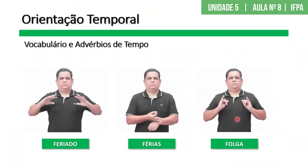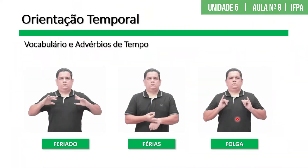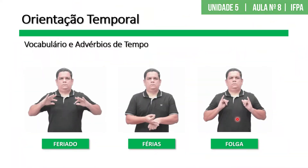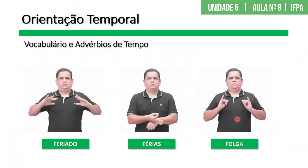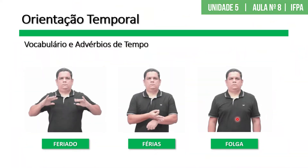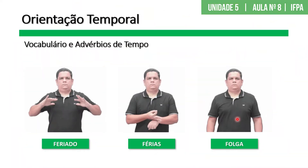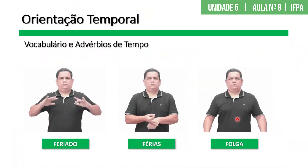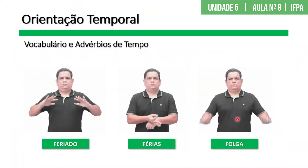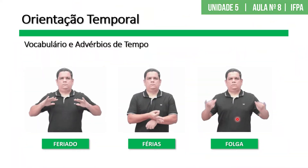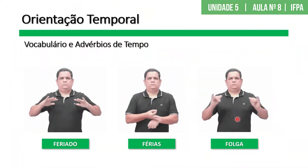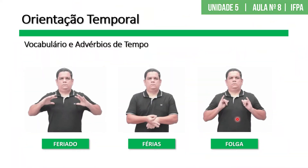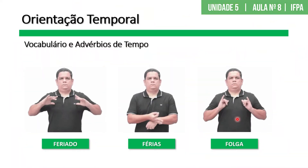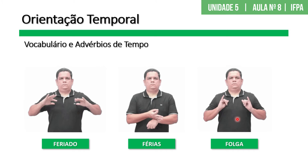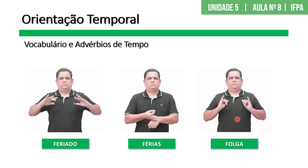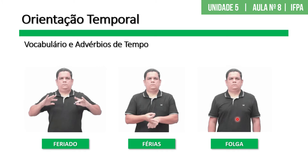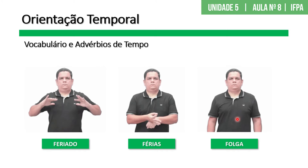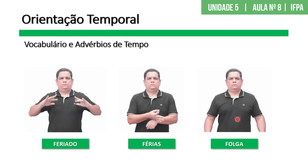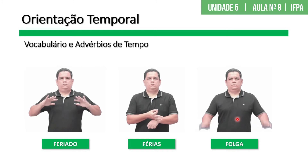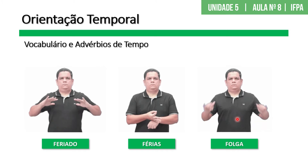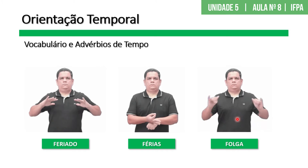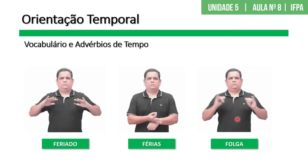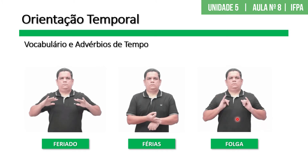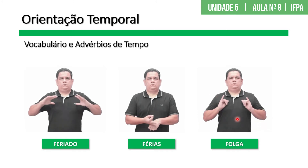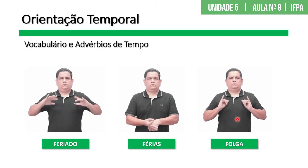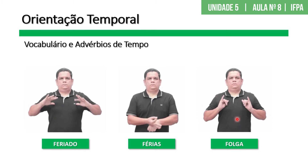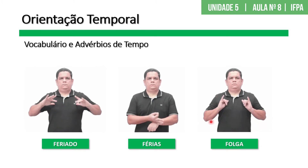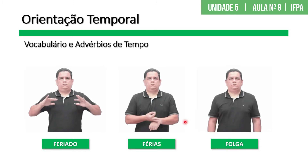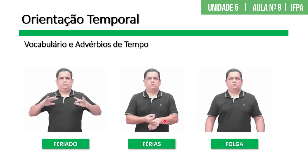Depois eu tenho na outra ponta o sinal de feriado,